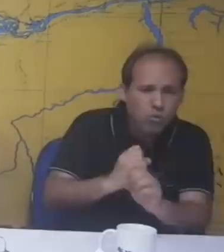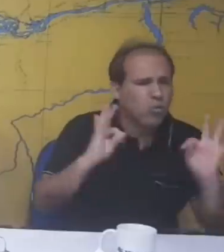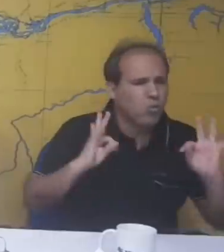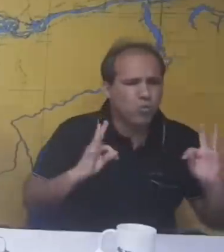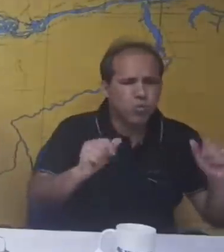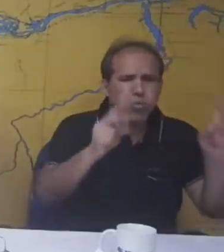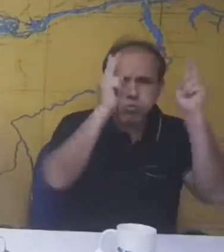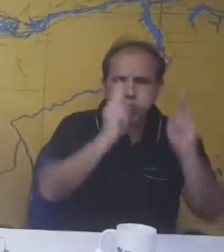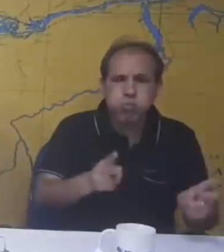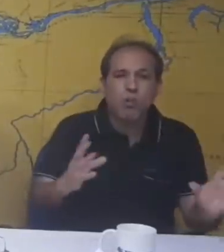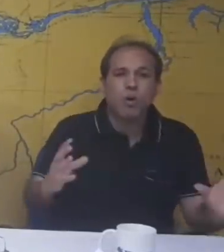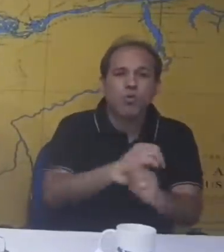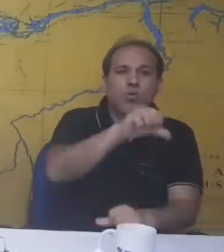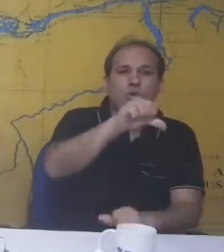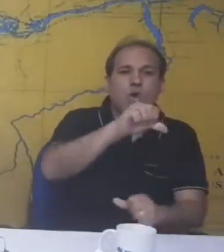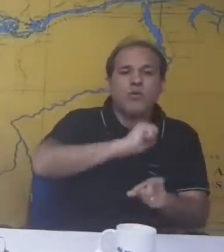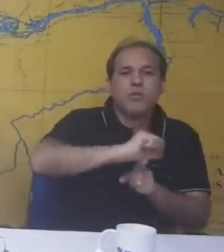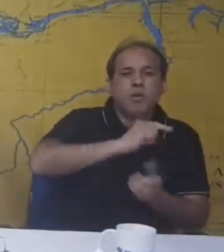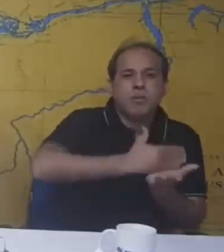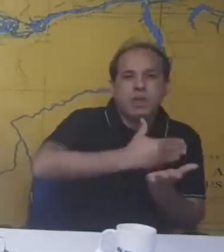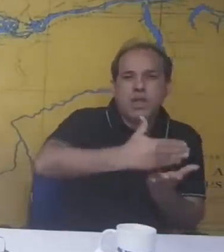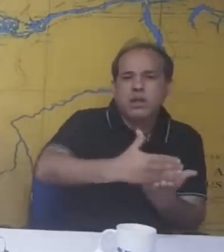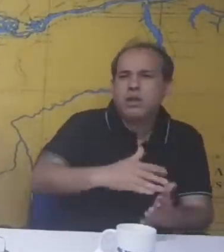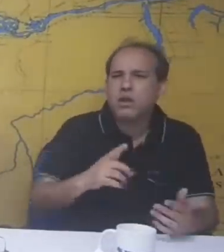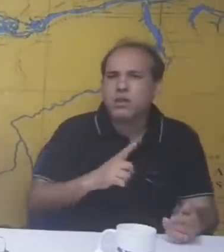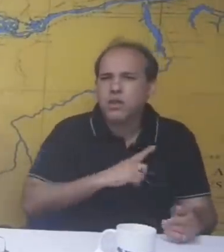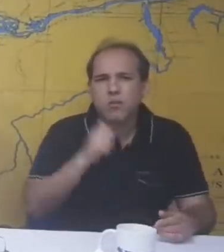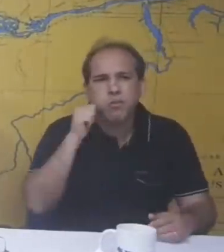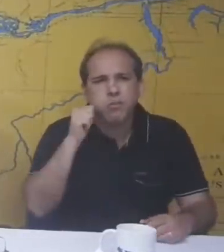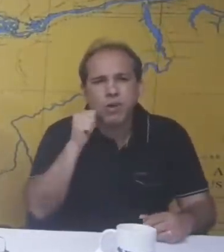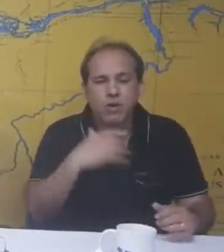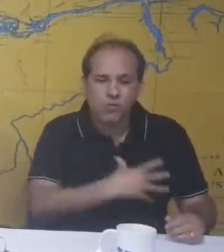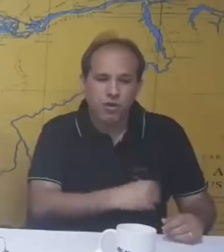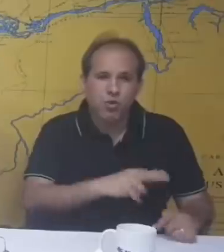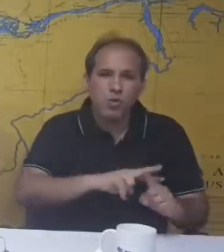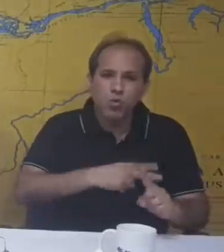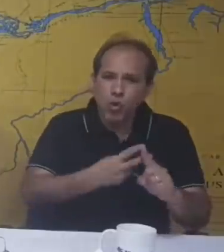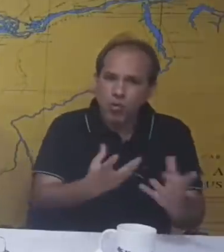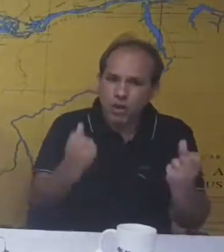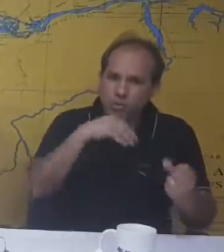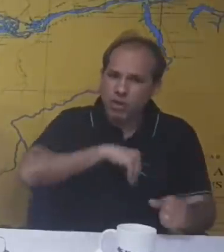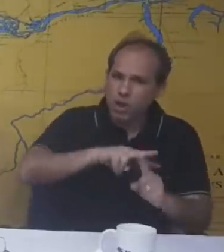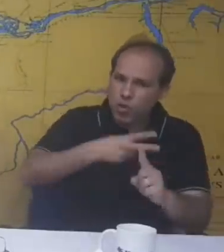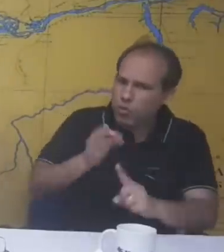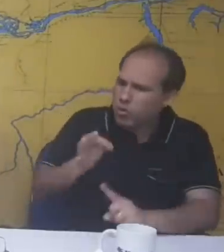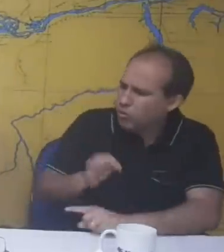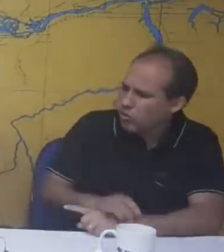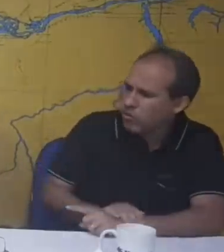recebem 9 parcelas. Um pouco complicado. E teve muita gente, mulheres, né, com filhos, que receberam o dobro disso. Isso. Então dá